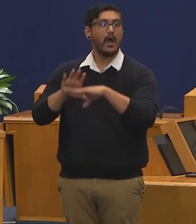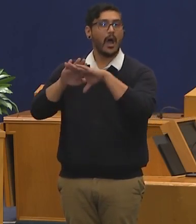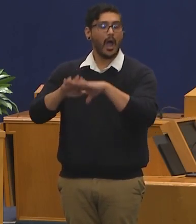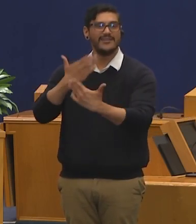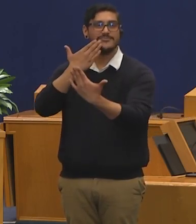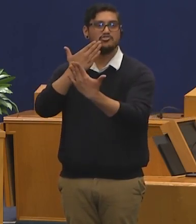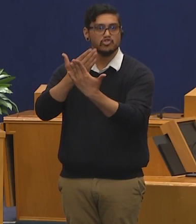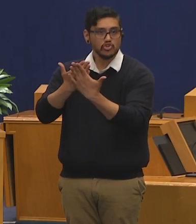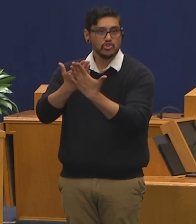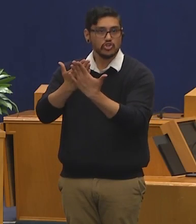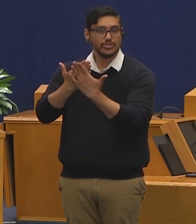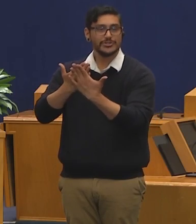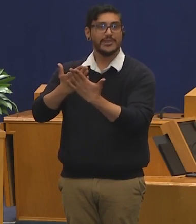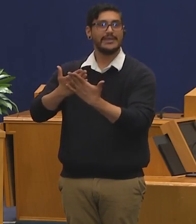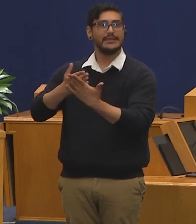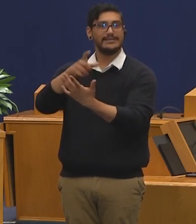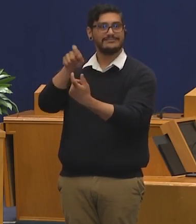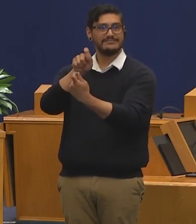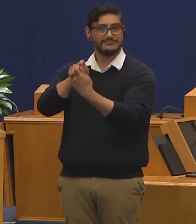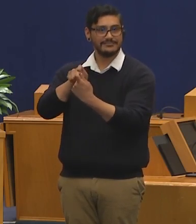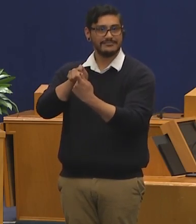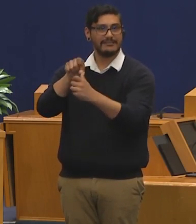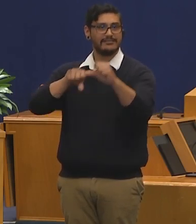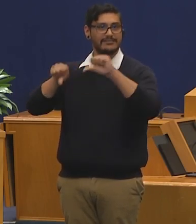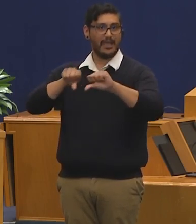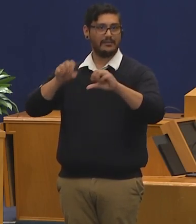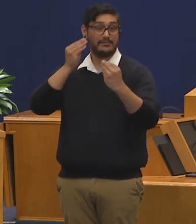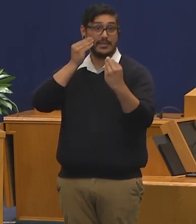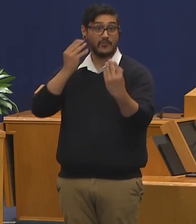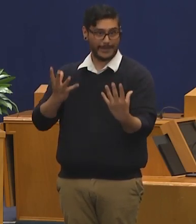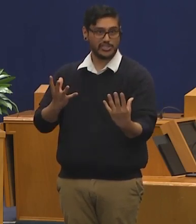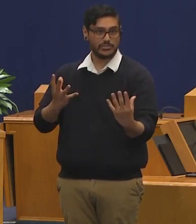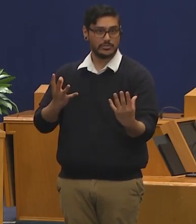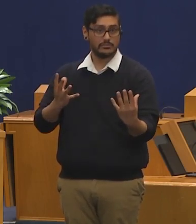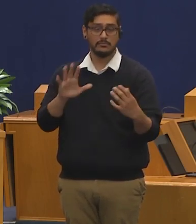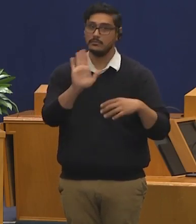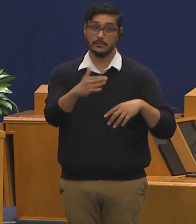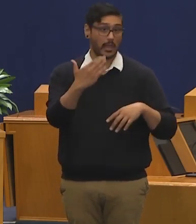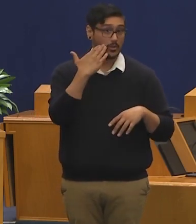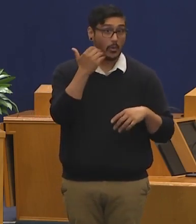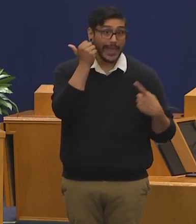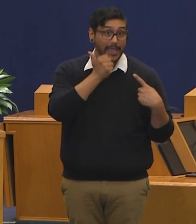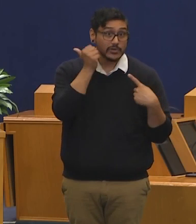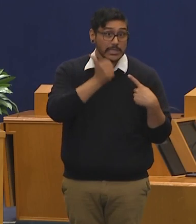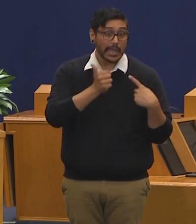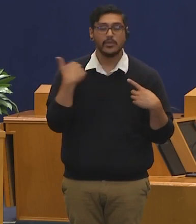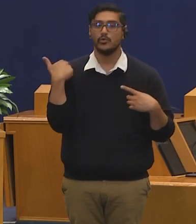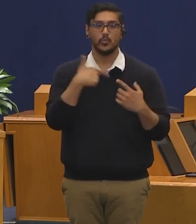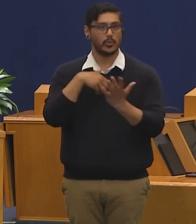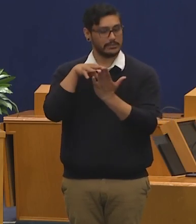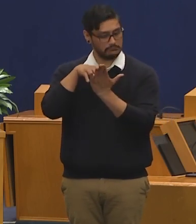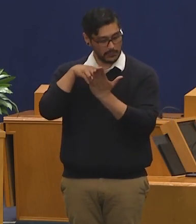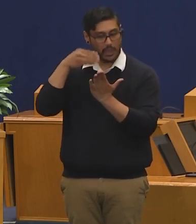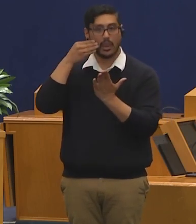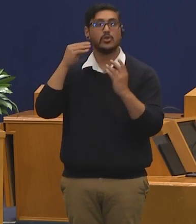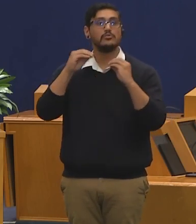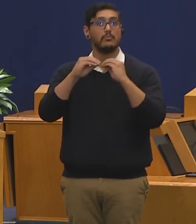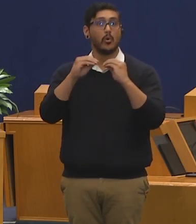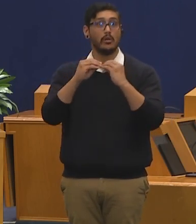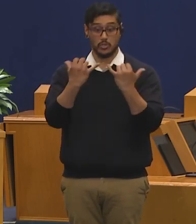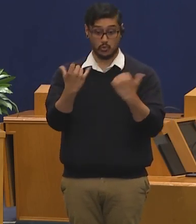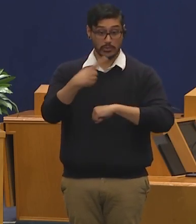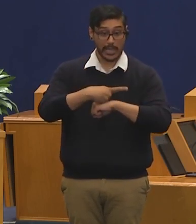ciencia. Es cierto que cada día aprendemos más. Hoy sabemos más que